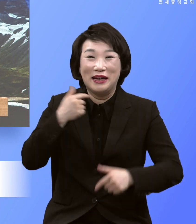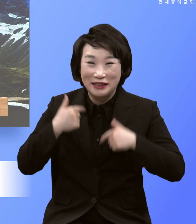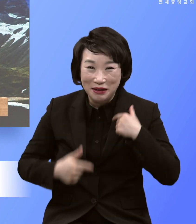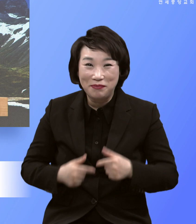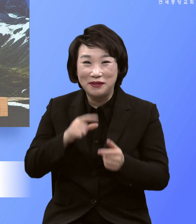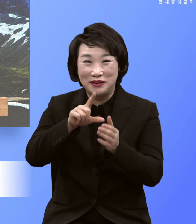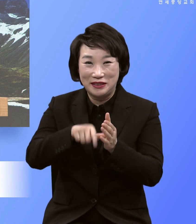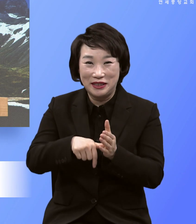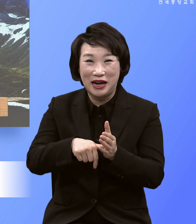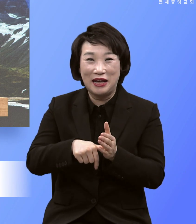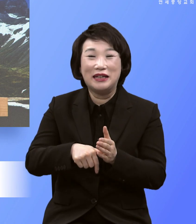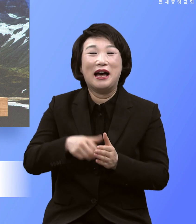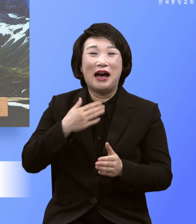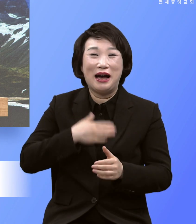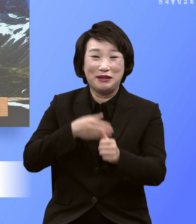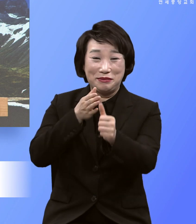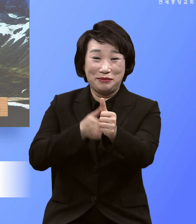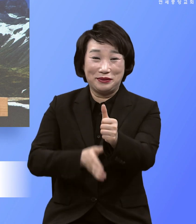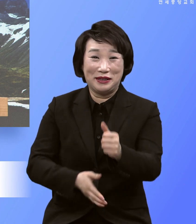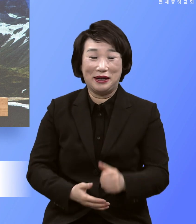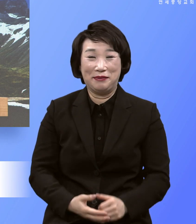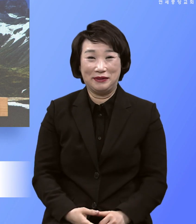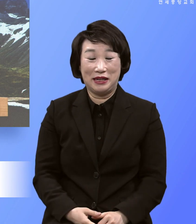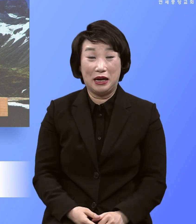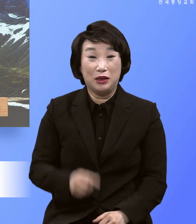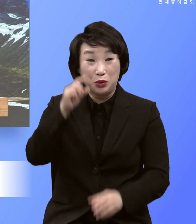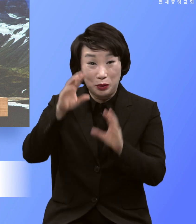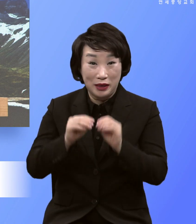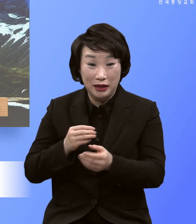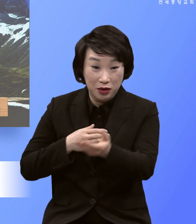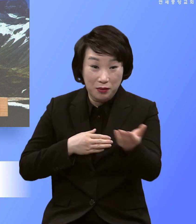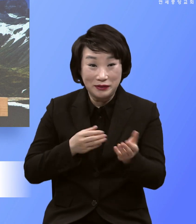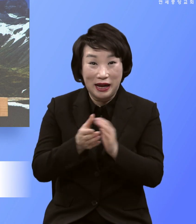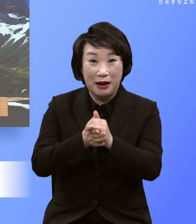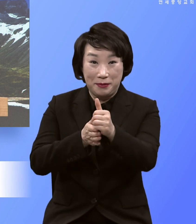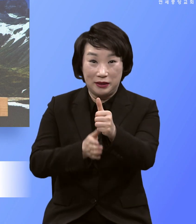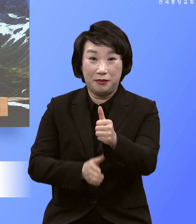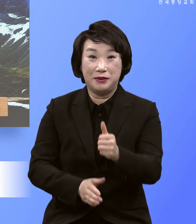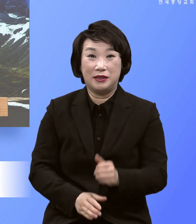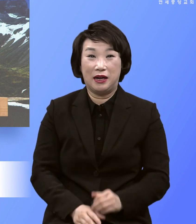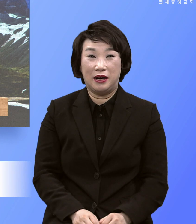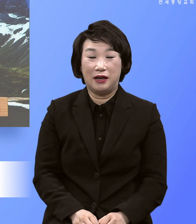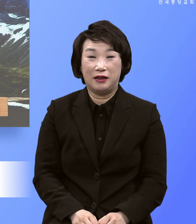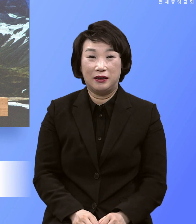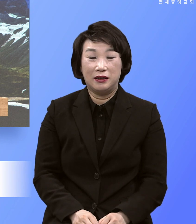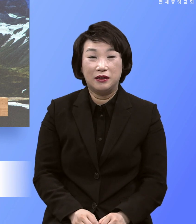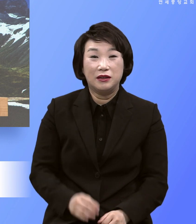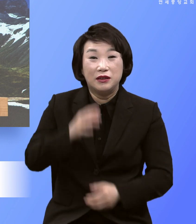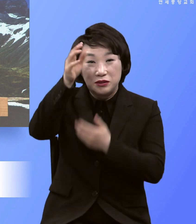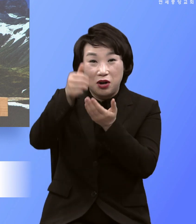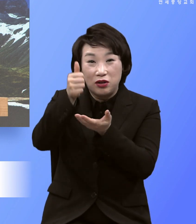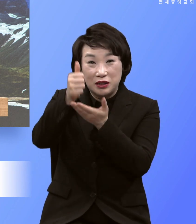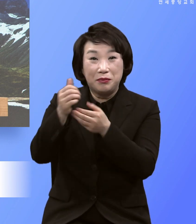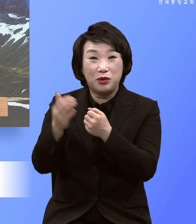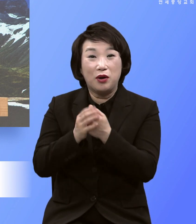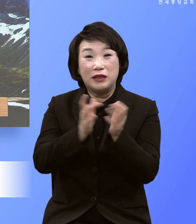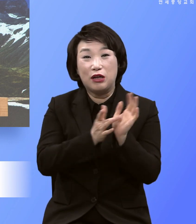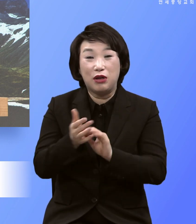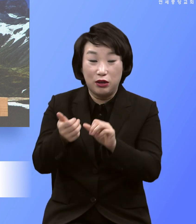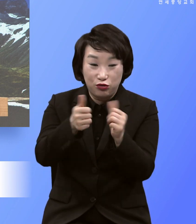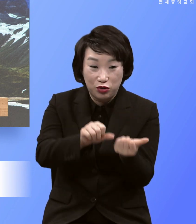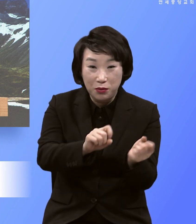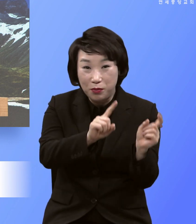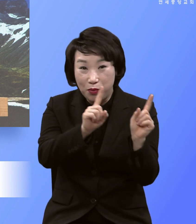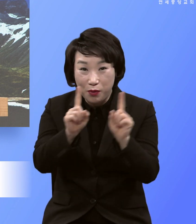기쁜 시간임을 알아야 합니다. 동의하시면 아멘합시다. 성령으로 예수의